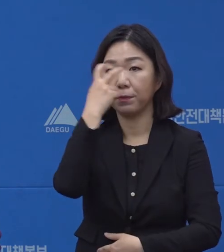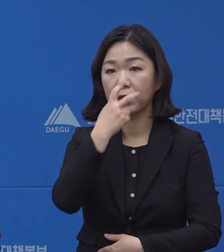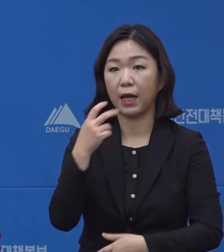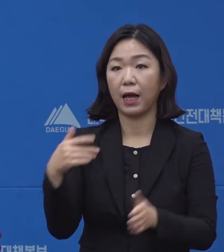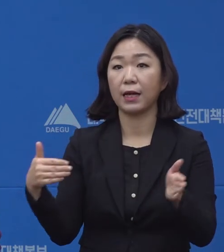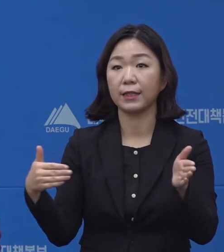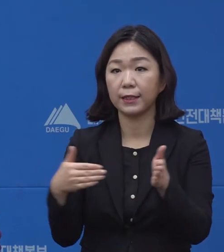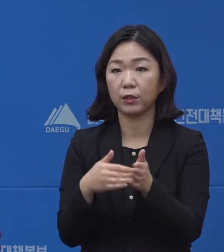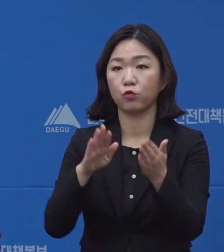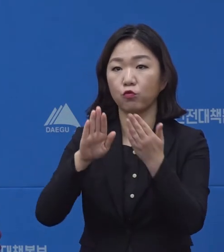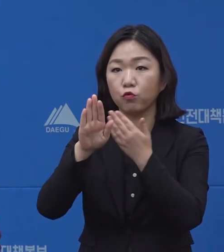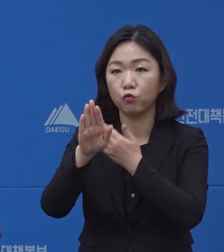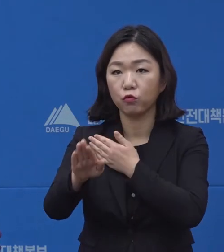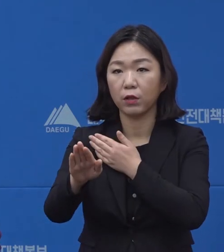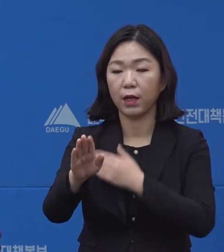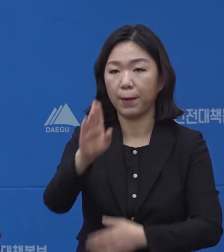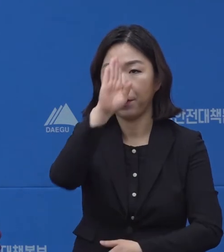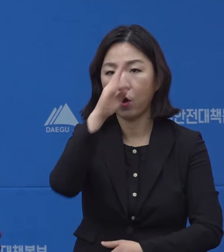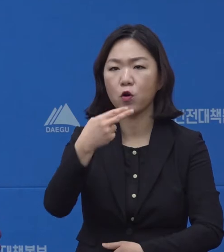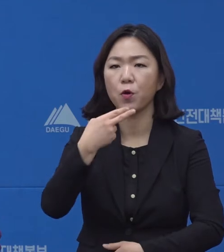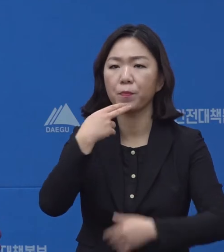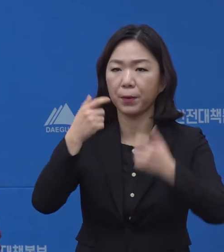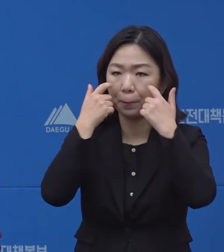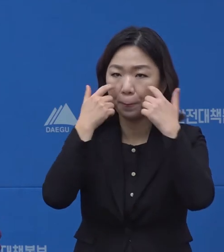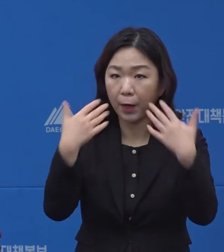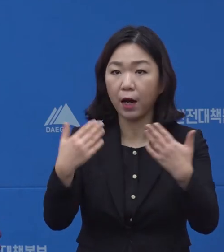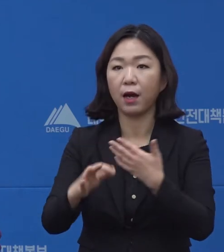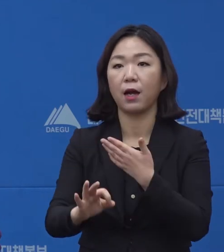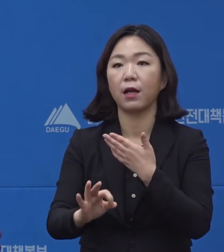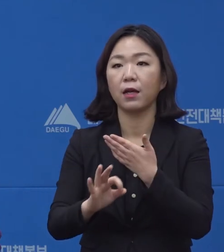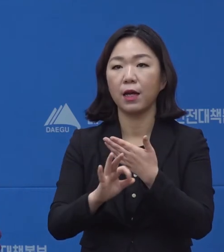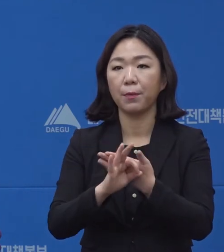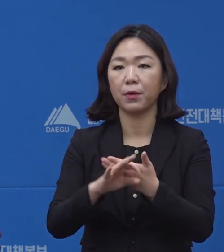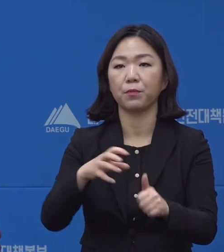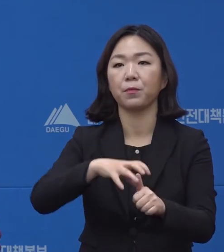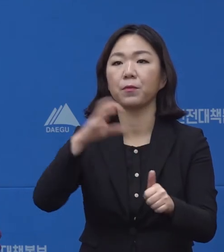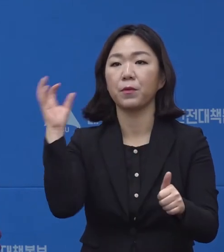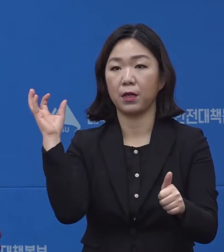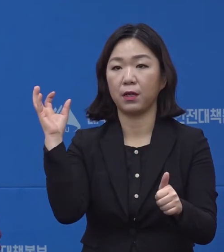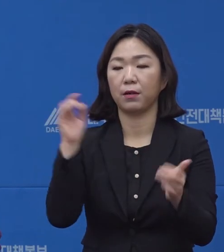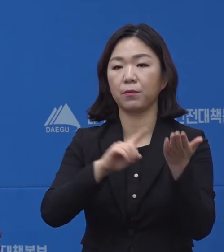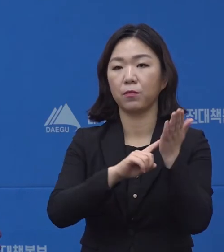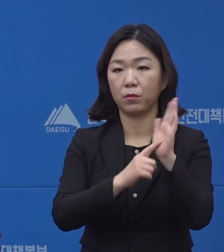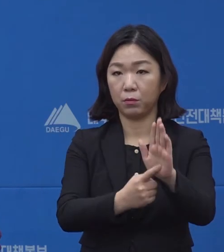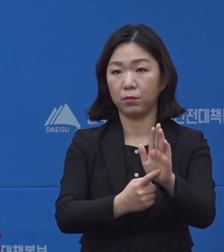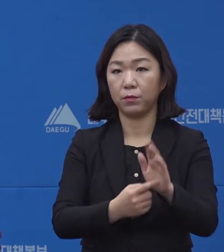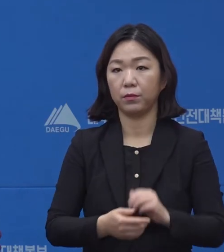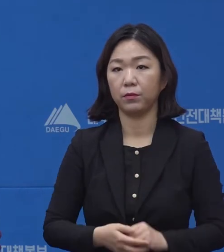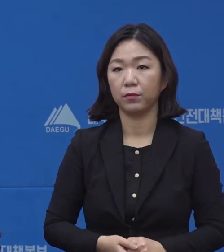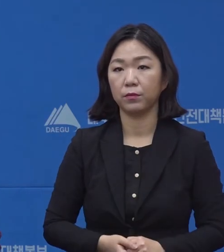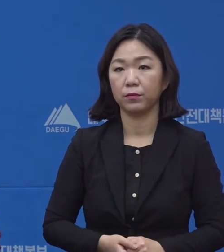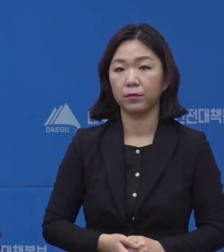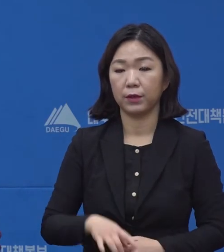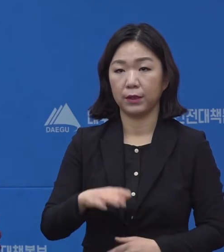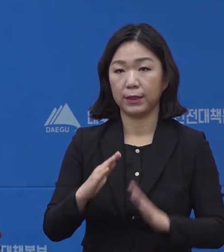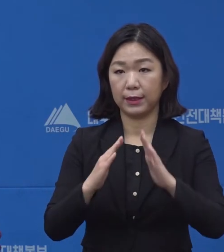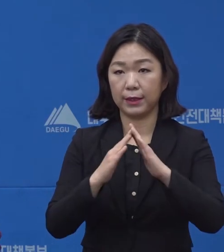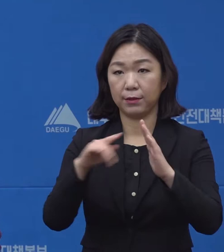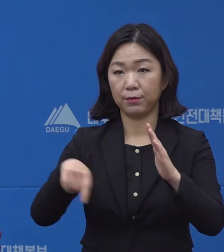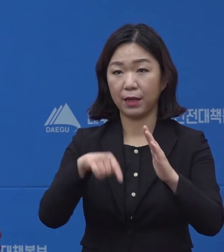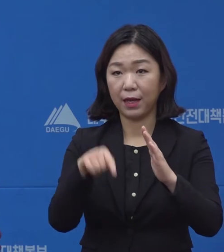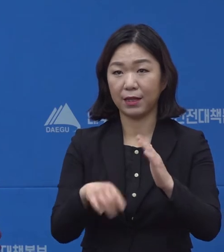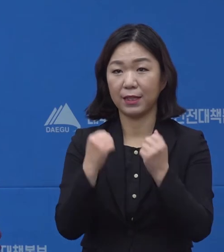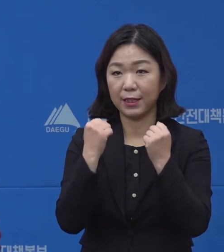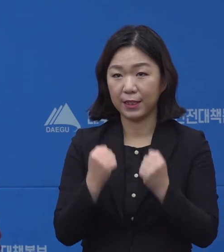받고 음성 판정을 받아야 최종 격리 해제됨을 밝혀둡니다. 자가에 있는